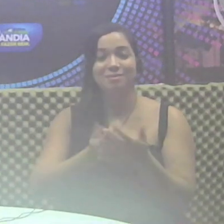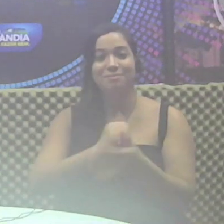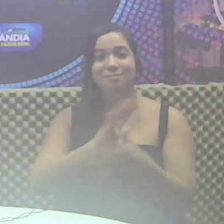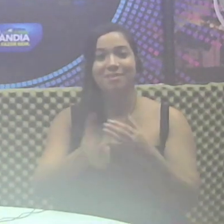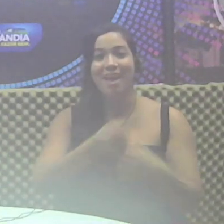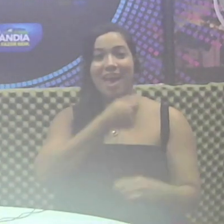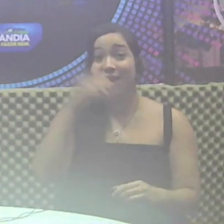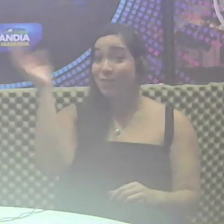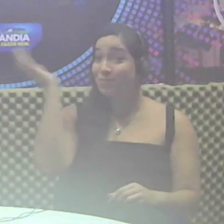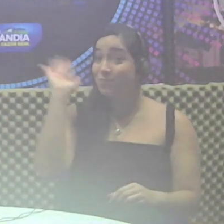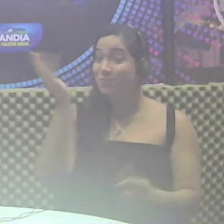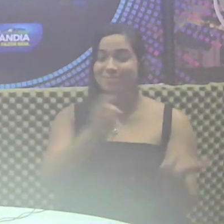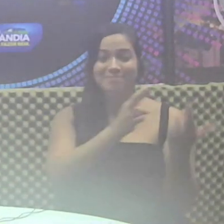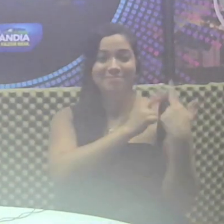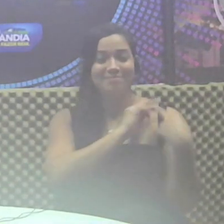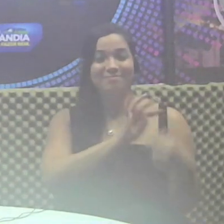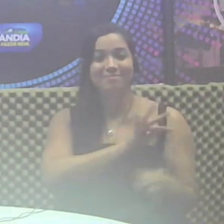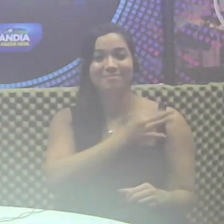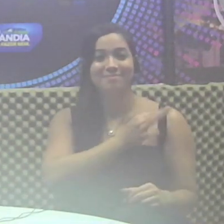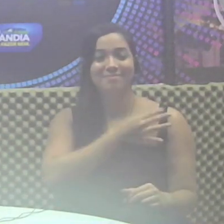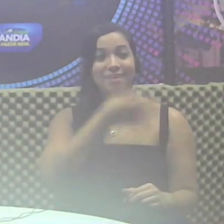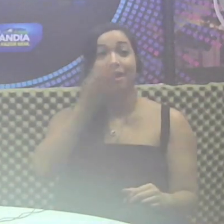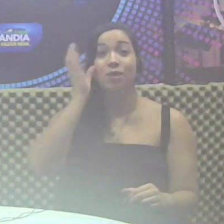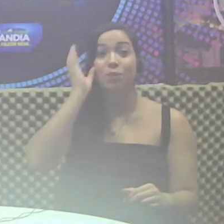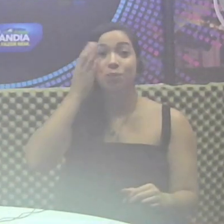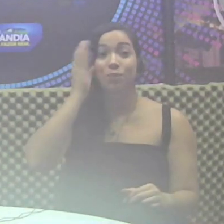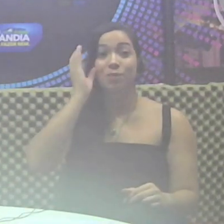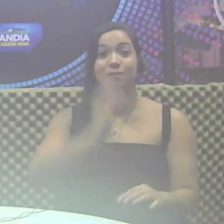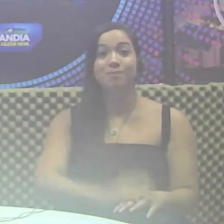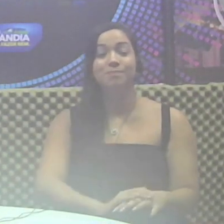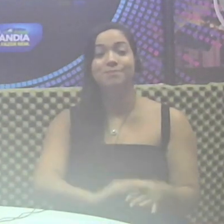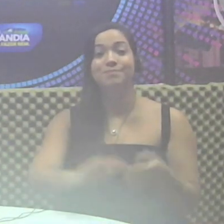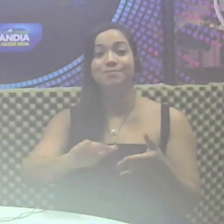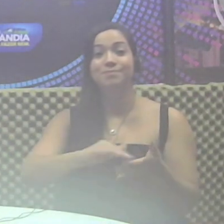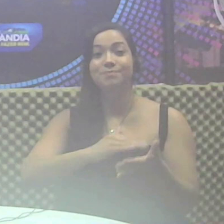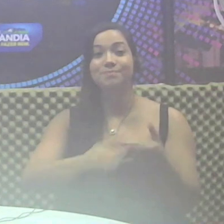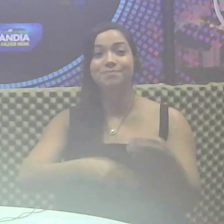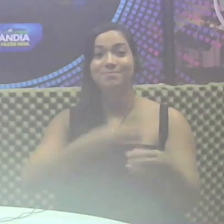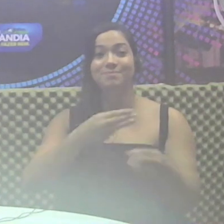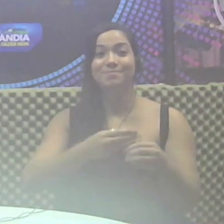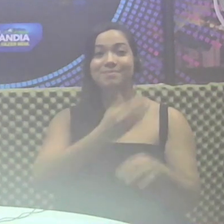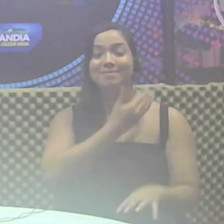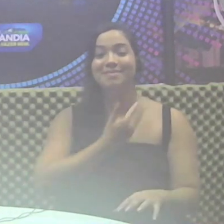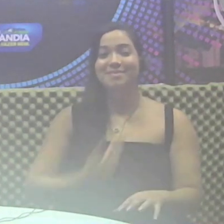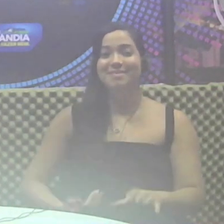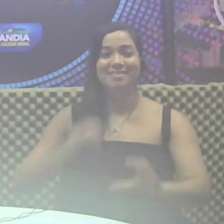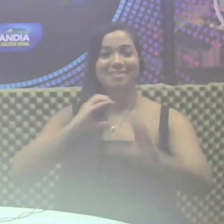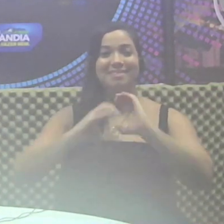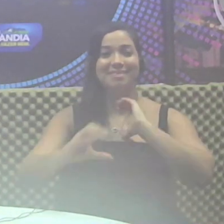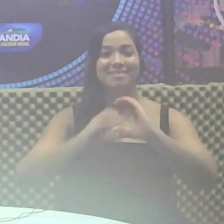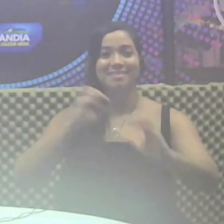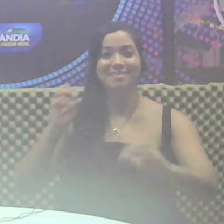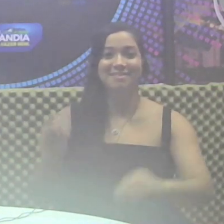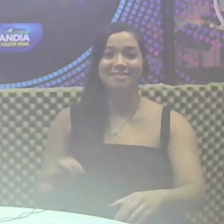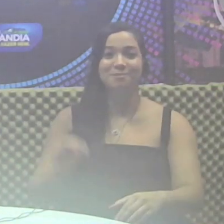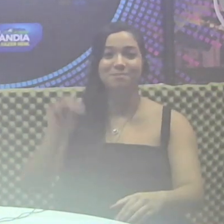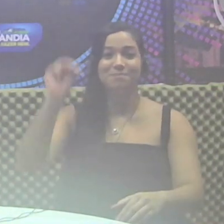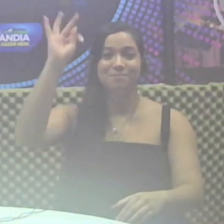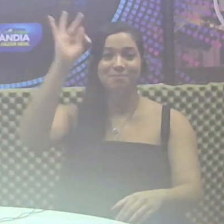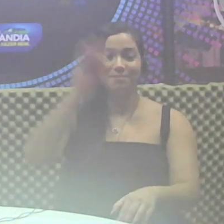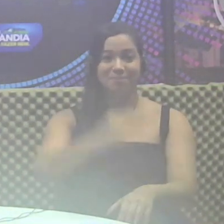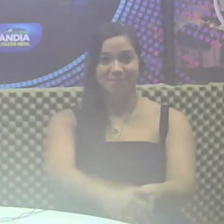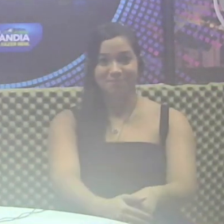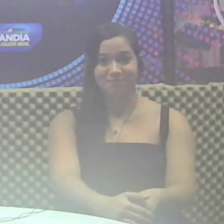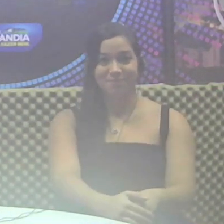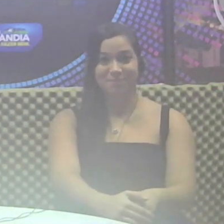em Libras, Amanda Valentim. Responsável técnico, Cristiano Silva. Secretário Municipal de Governo e Comunicação, Marco